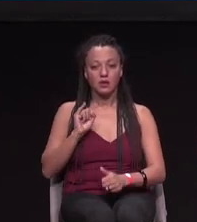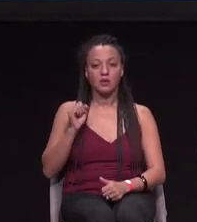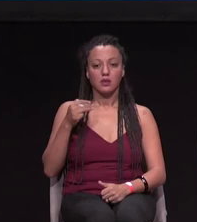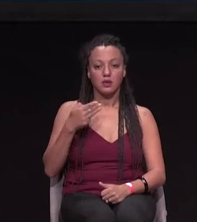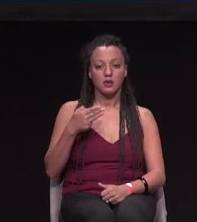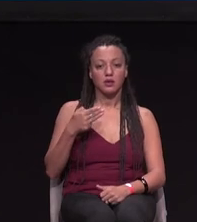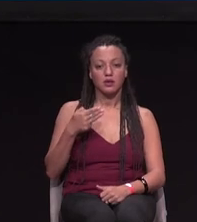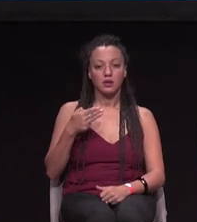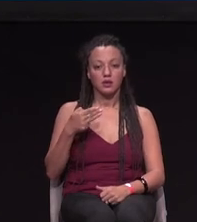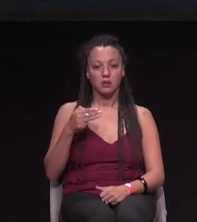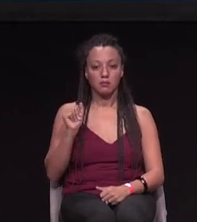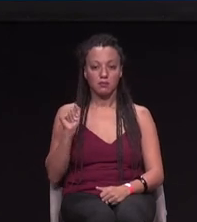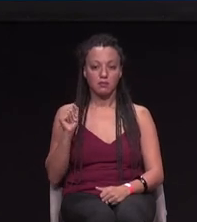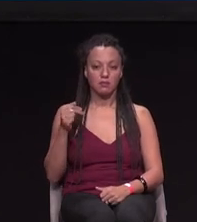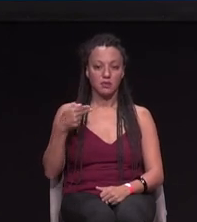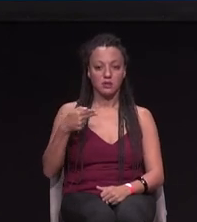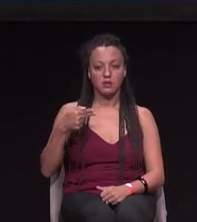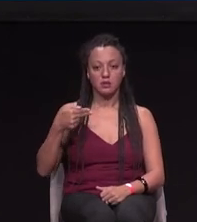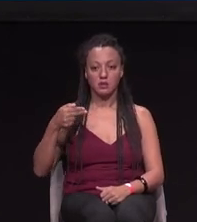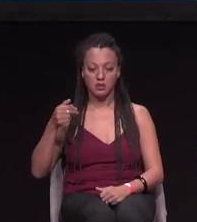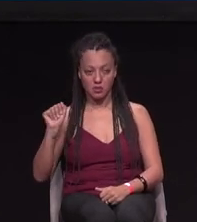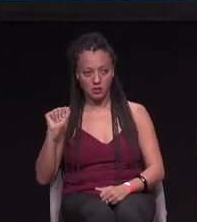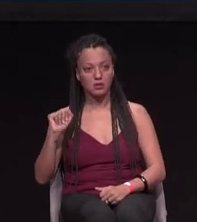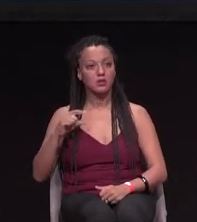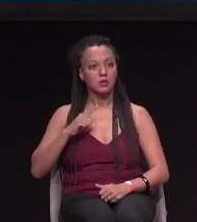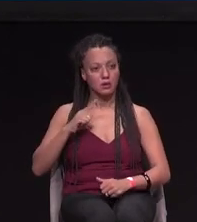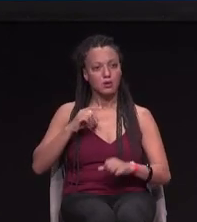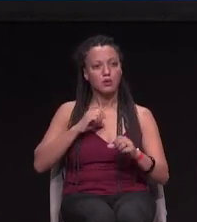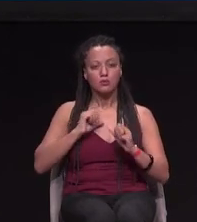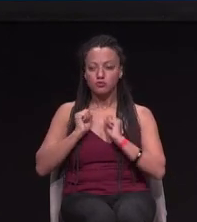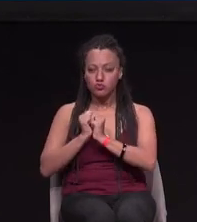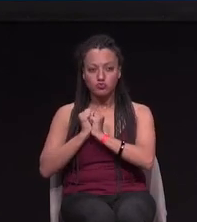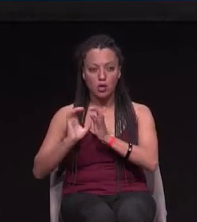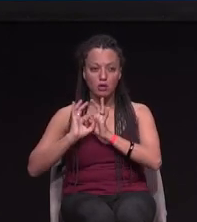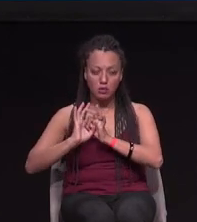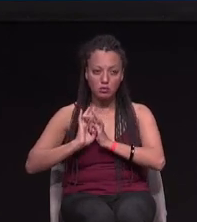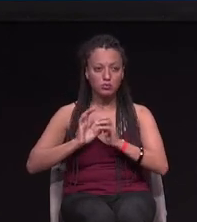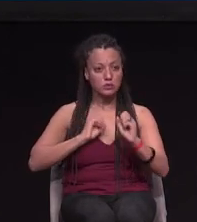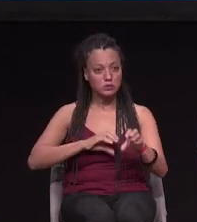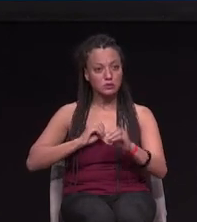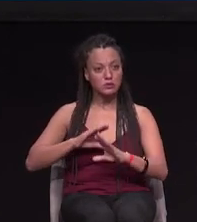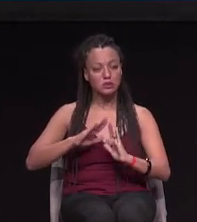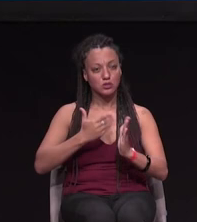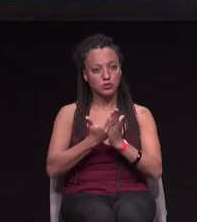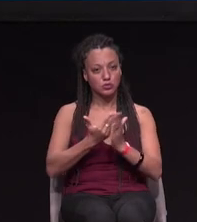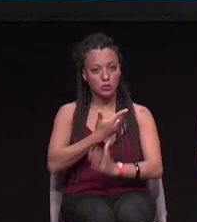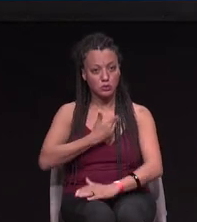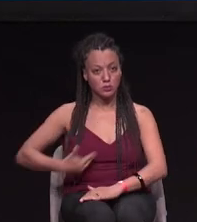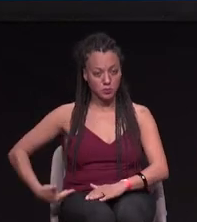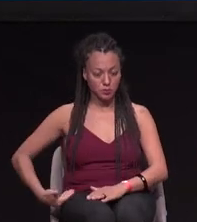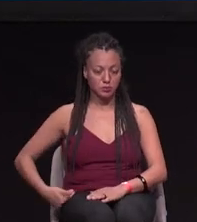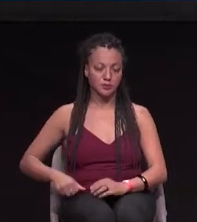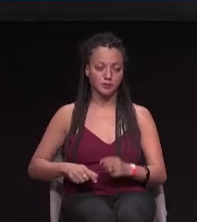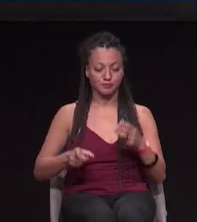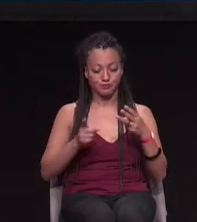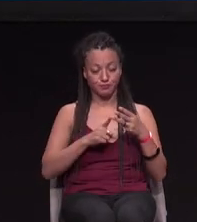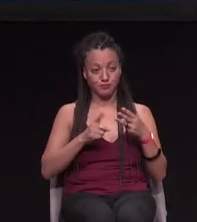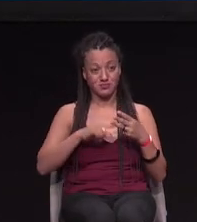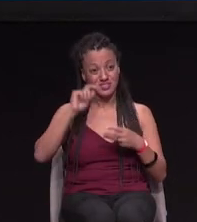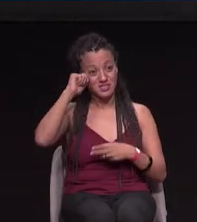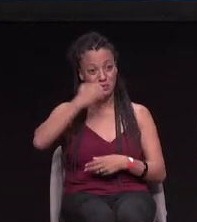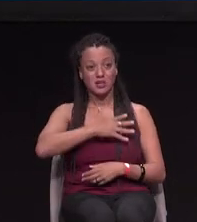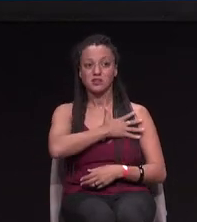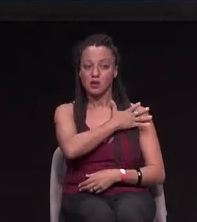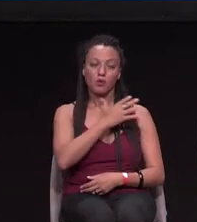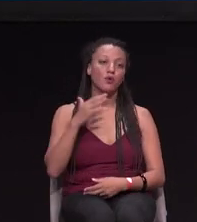formação que eu falei com os professores da rede pública ea questão racial é lógico tangeu a minha a minha